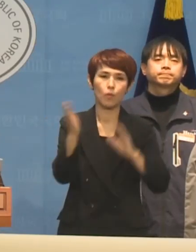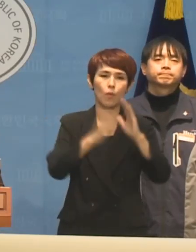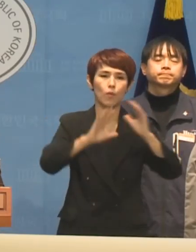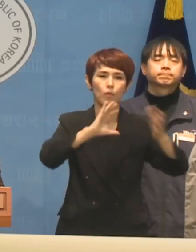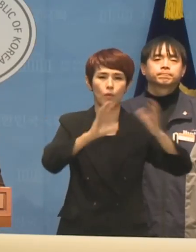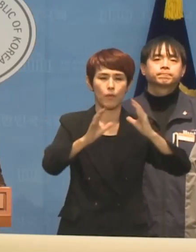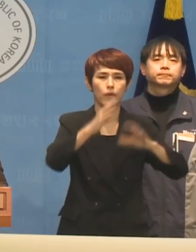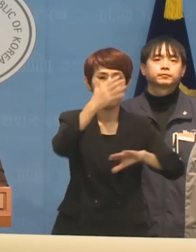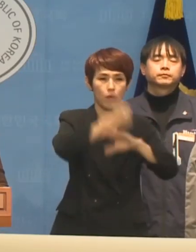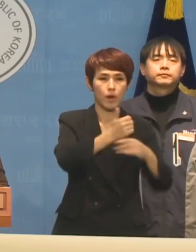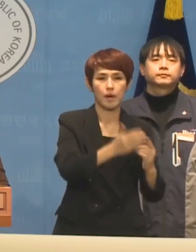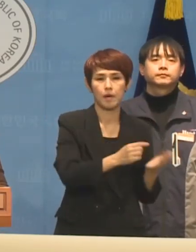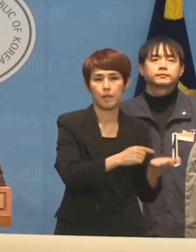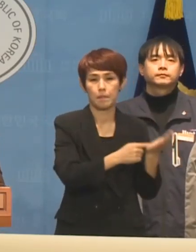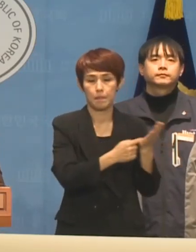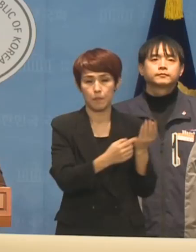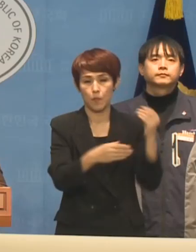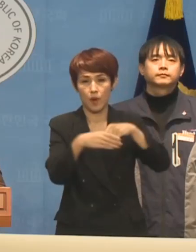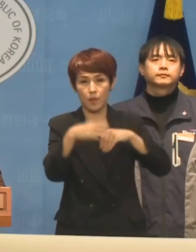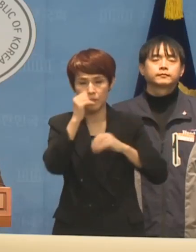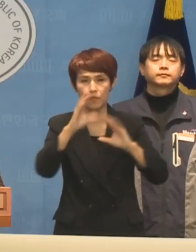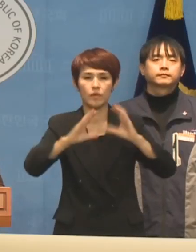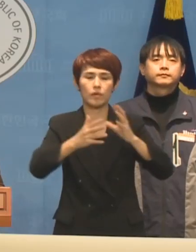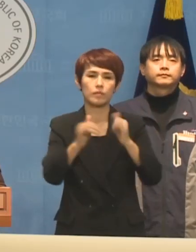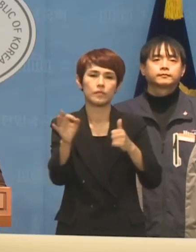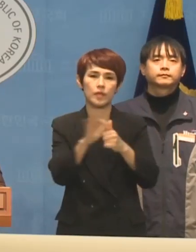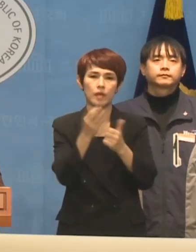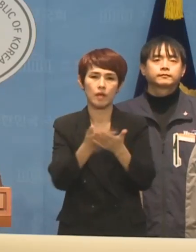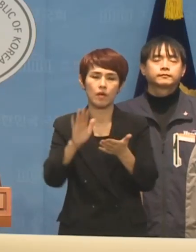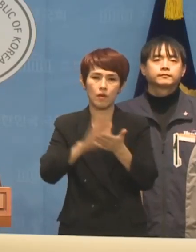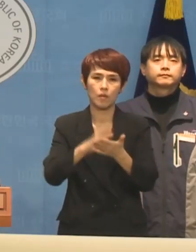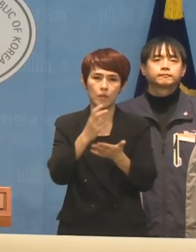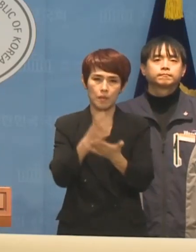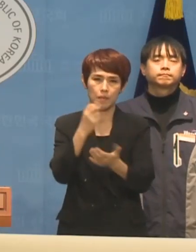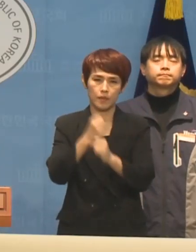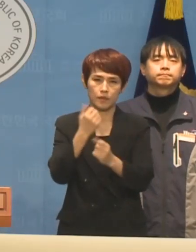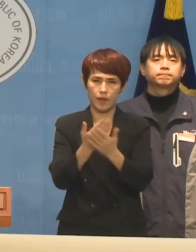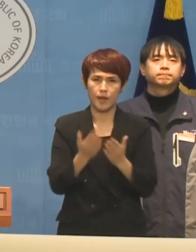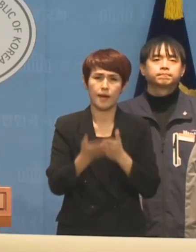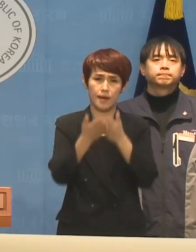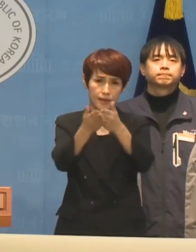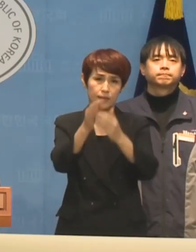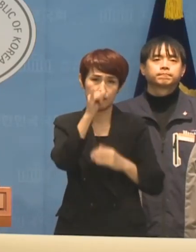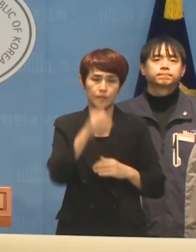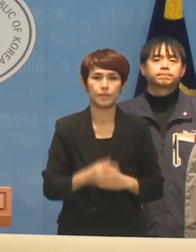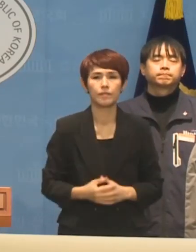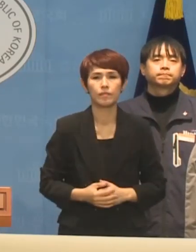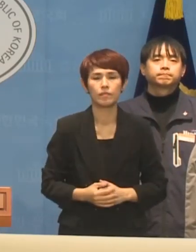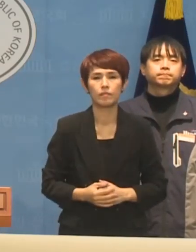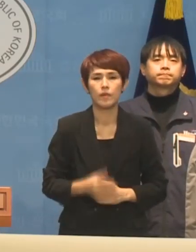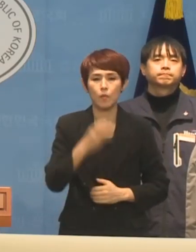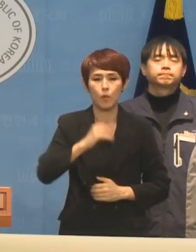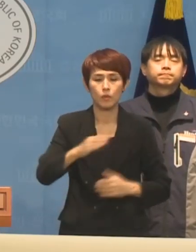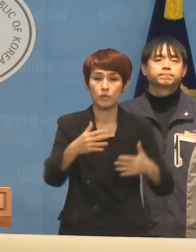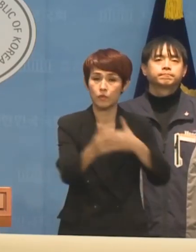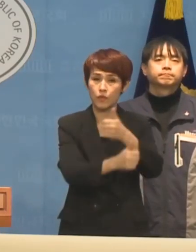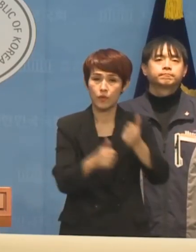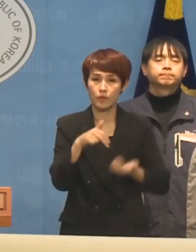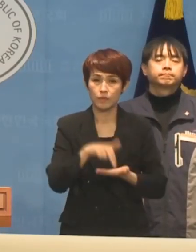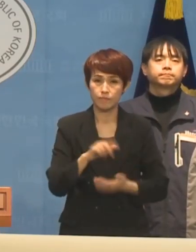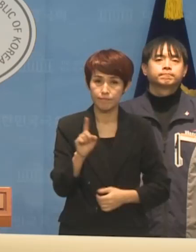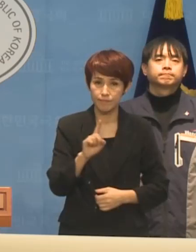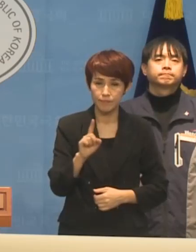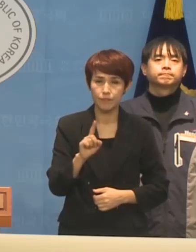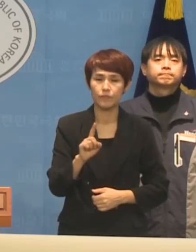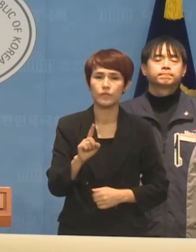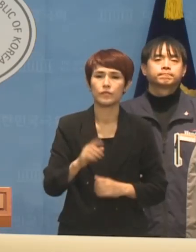반영하는 연금개혁안 법안 통과 촉구 기자회견을 이렇게 열게 되었는데요. 국회 보건복지원에서는